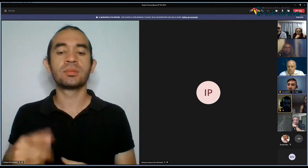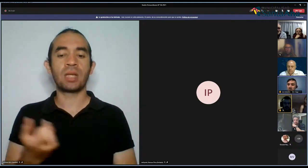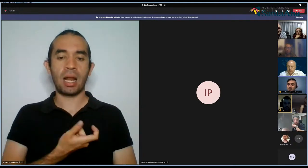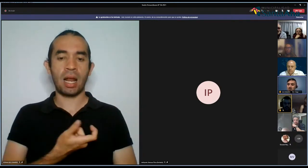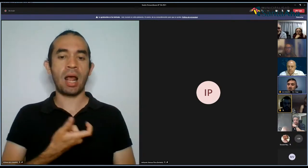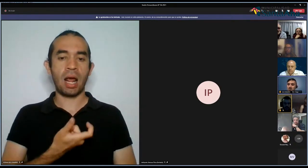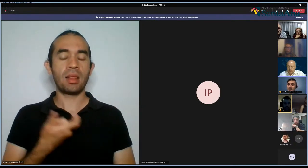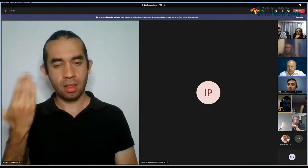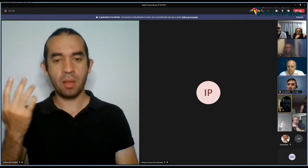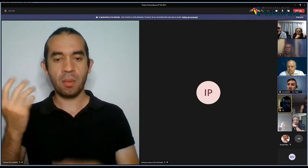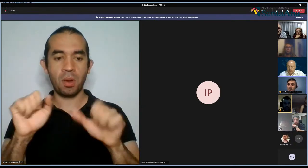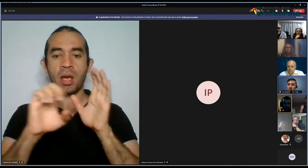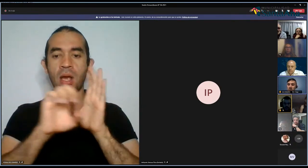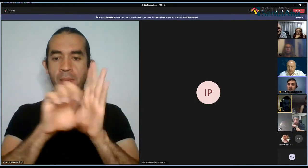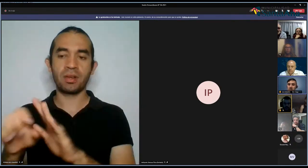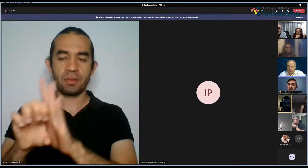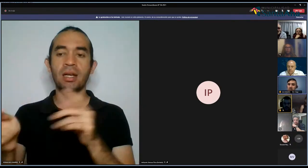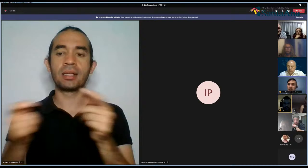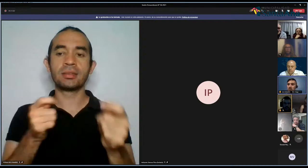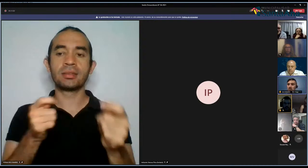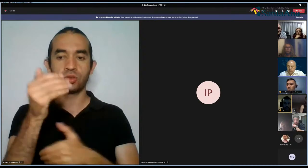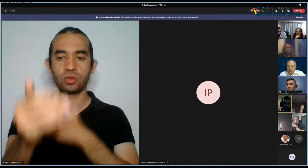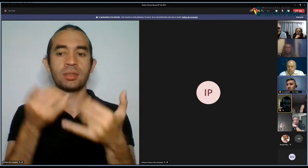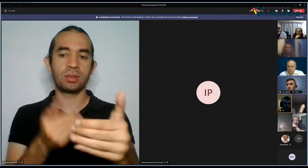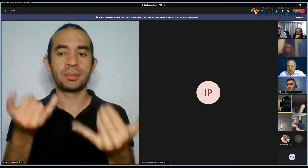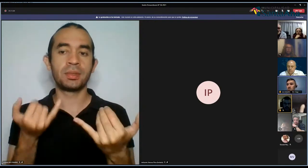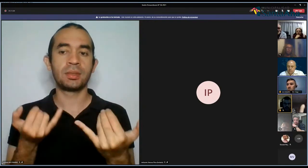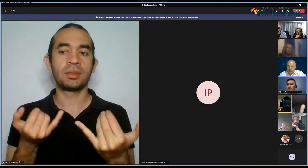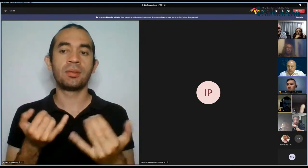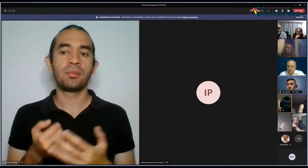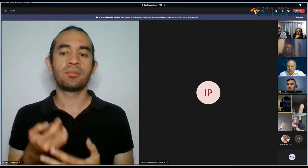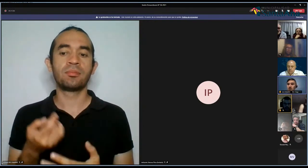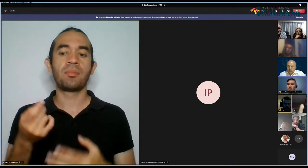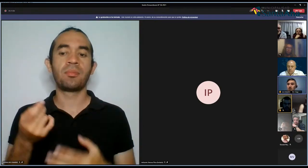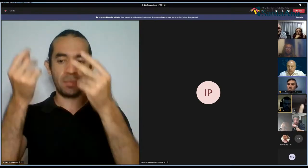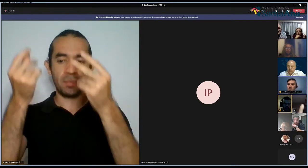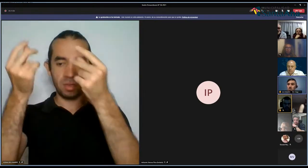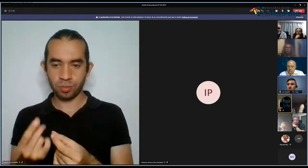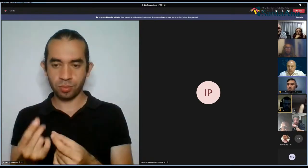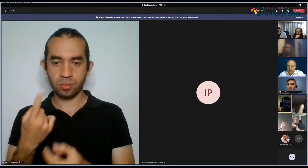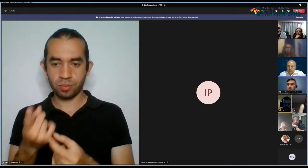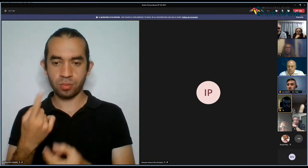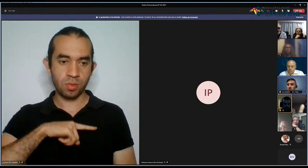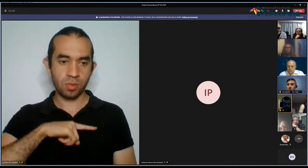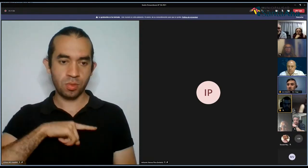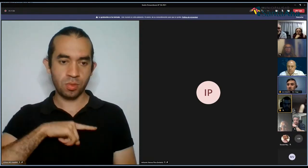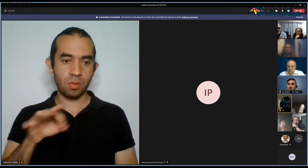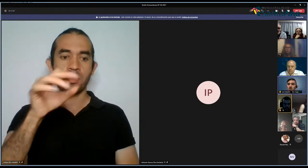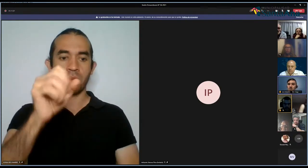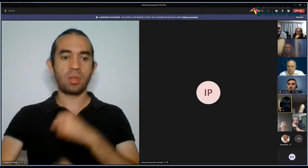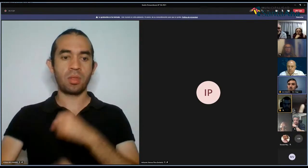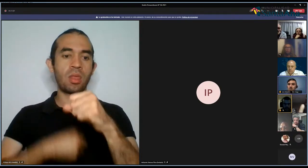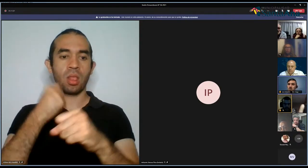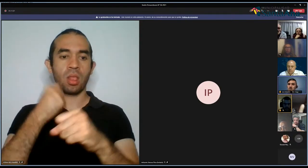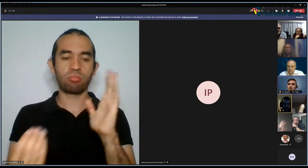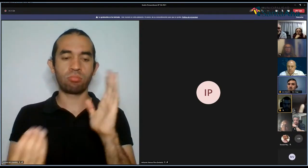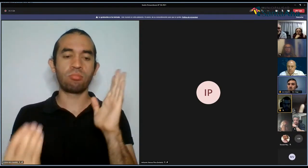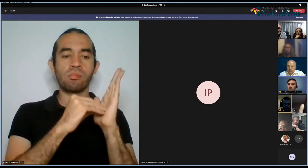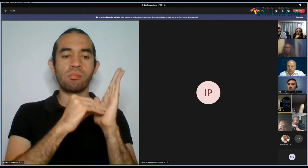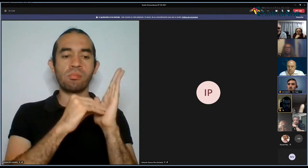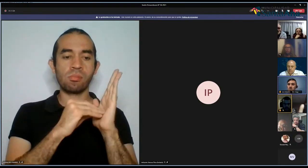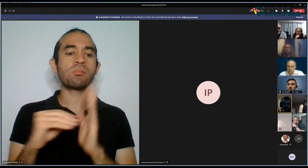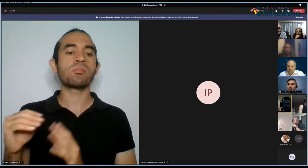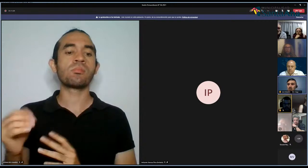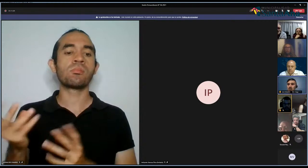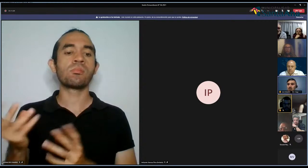que se están realizando en este momento y que dentro del presupuesto nosotros para el próximo año hemos contemplado para buscar estas soluciones